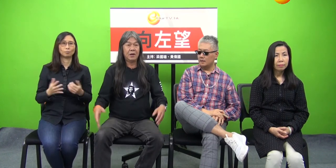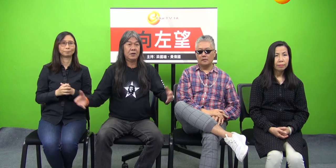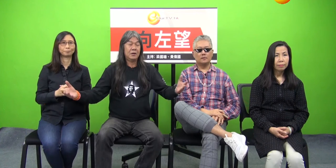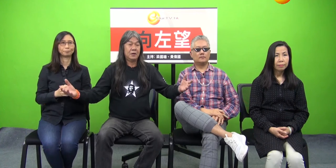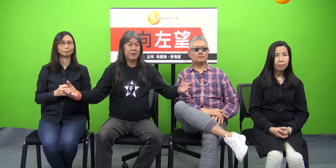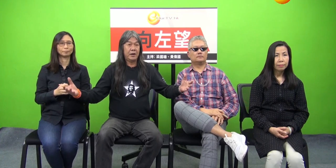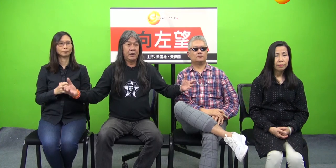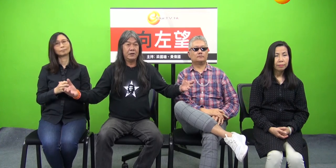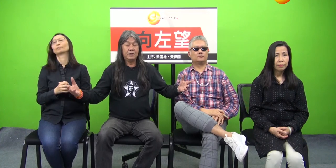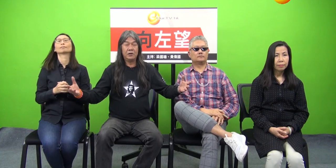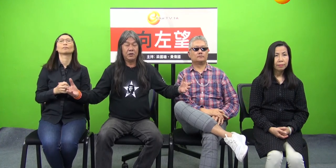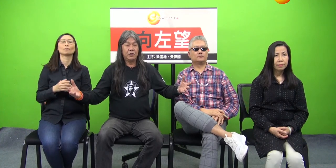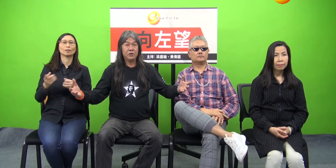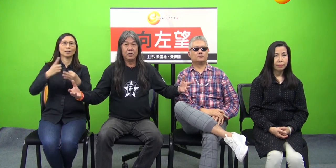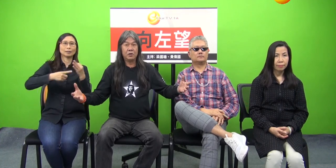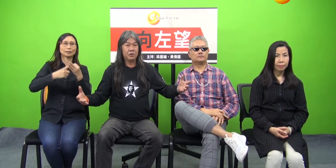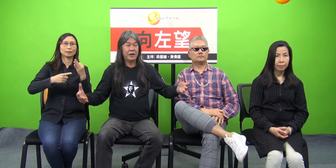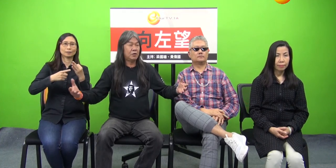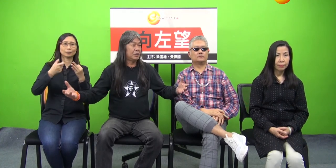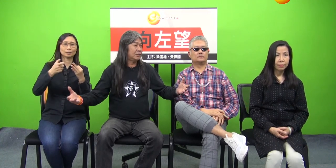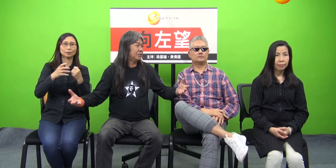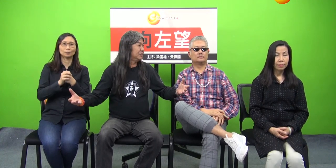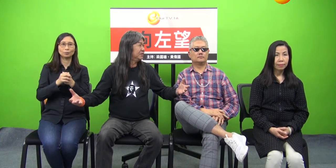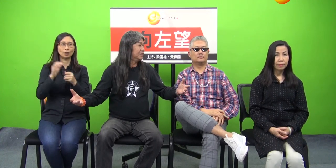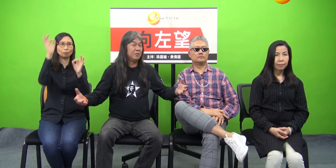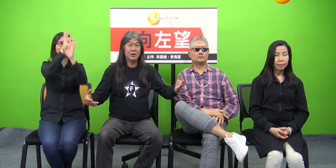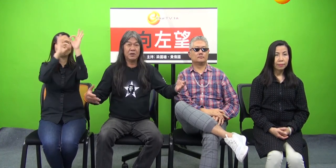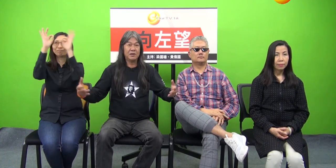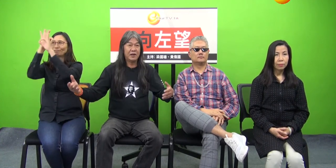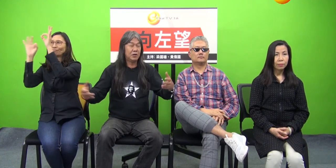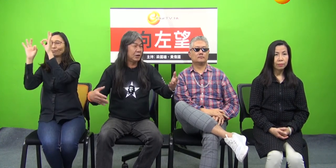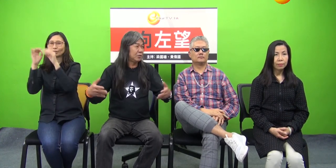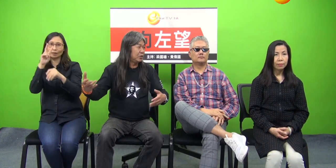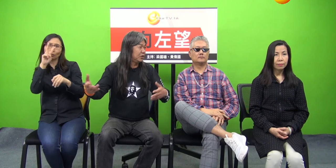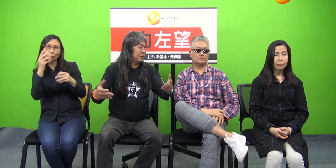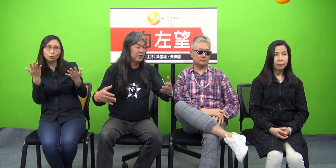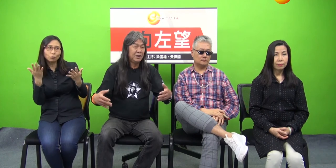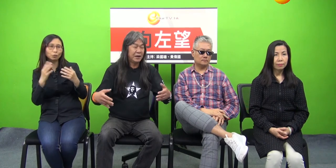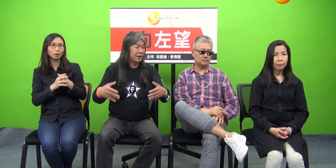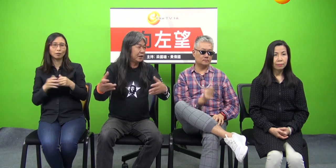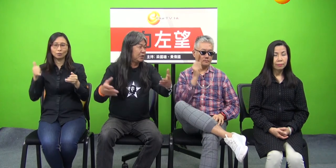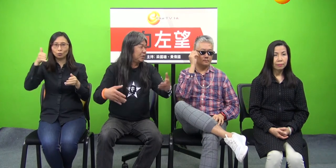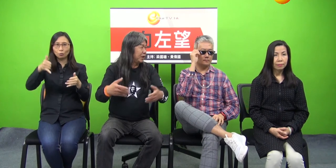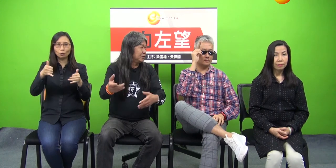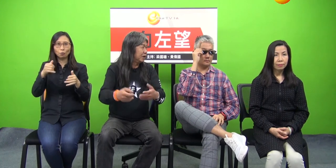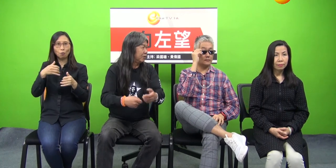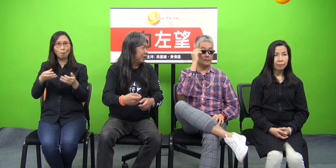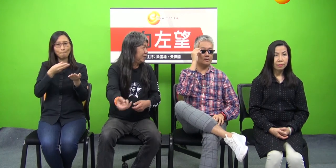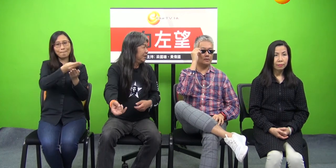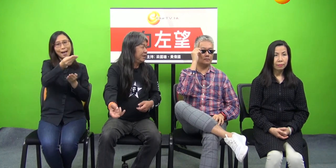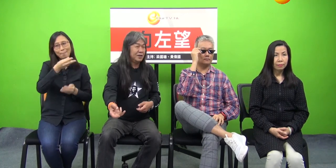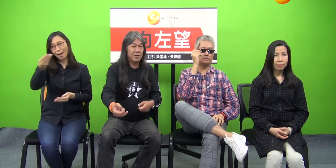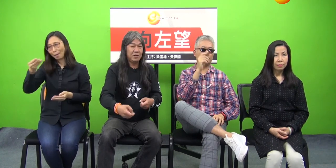話即係喺前次個原個選區嗰度星光熠熠，你唔見到有星光熠熠落去個其他地方去派傳單話